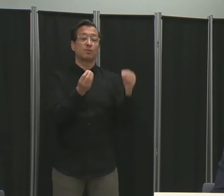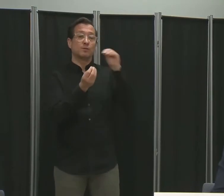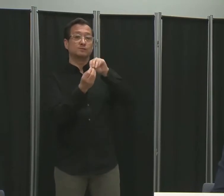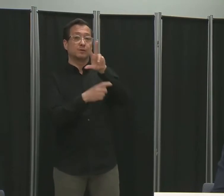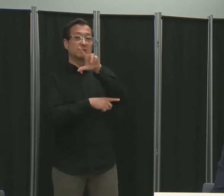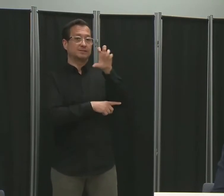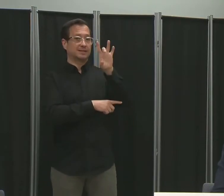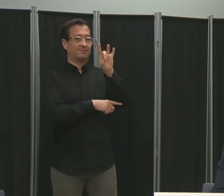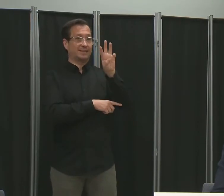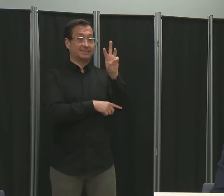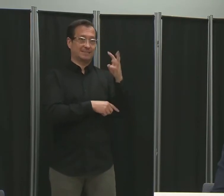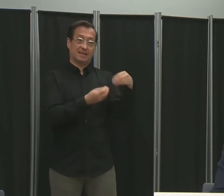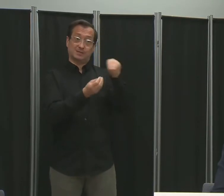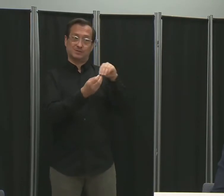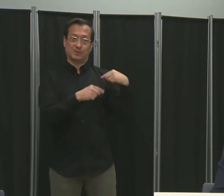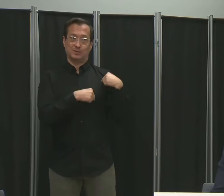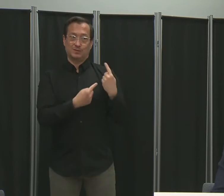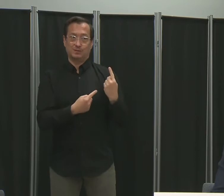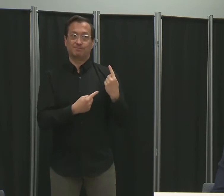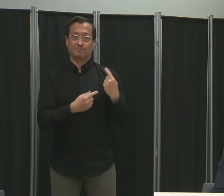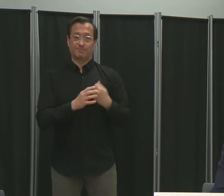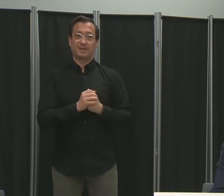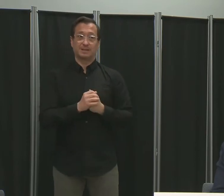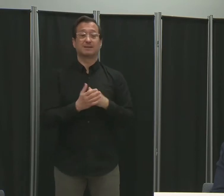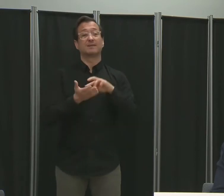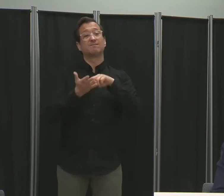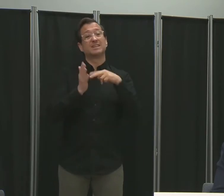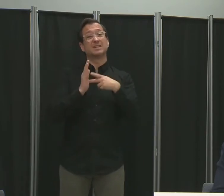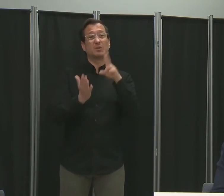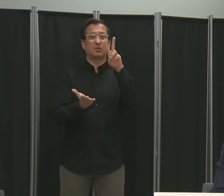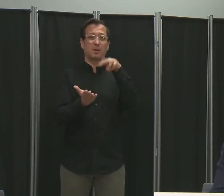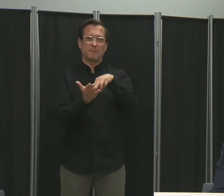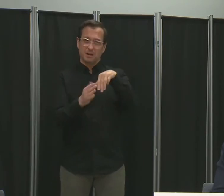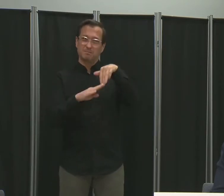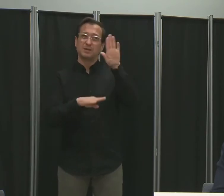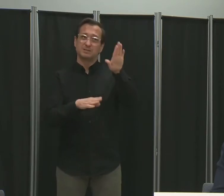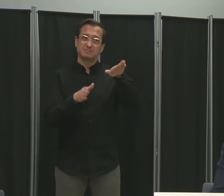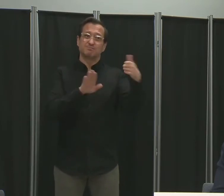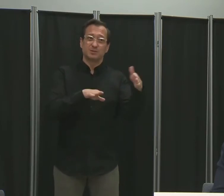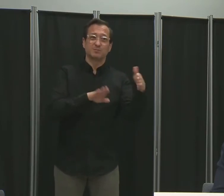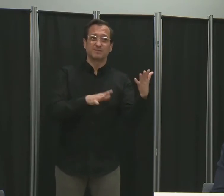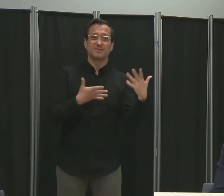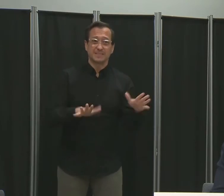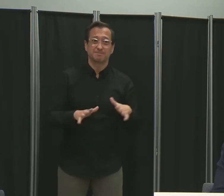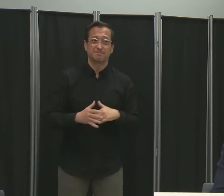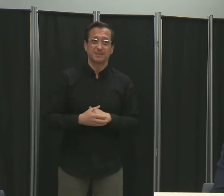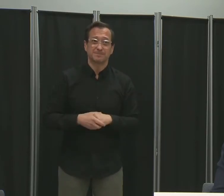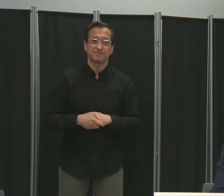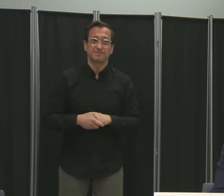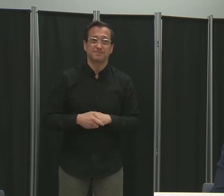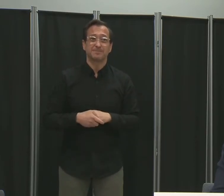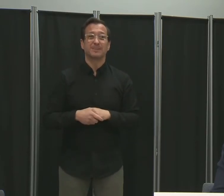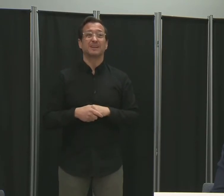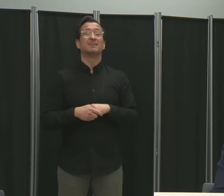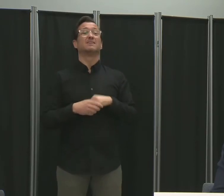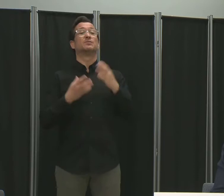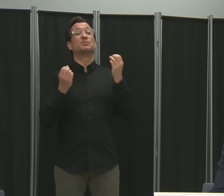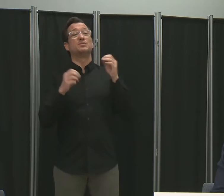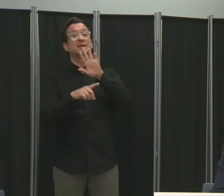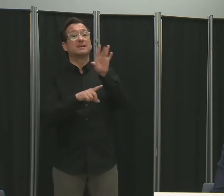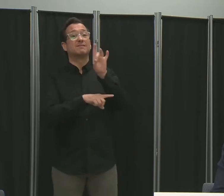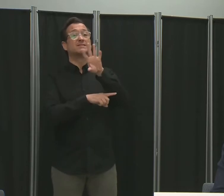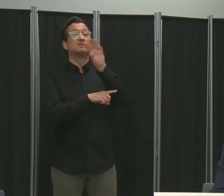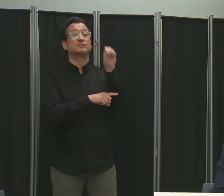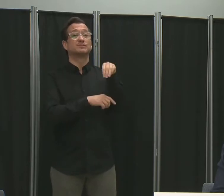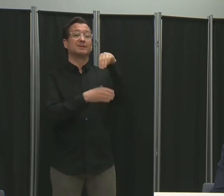plus de 2000 décès dont la grande majorité 85% se retrouvent dans des milieux de soins est fermée